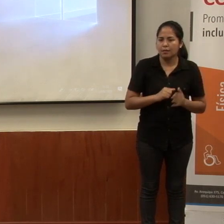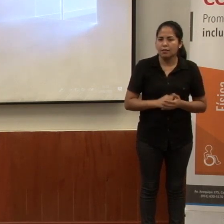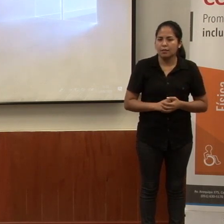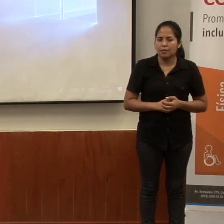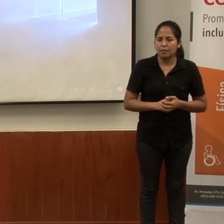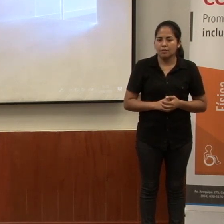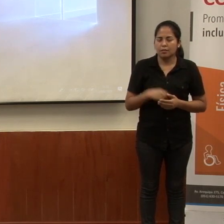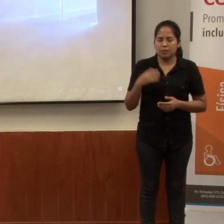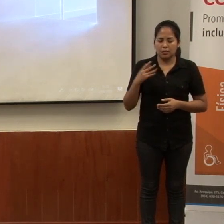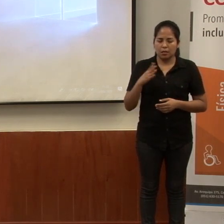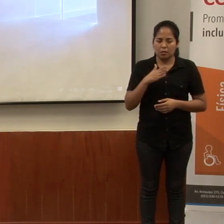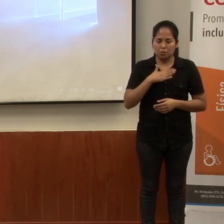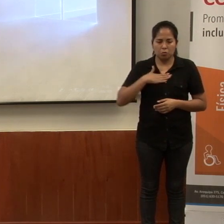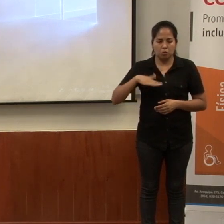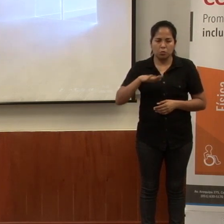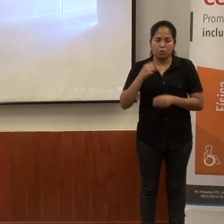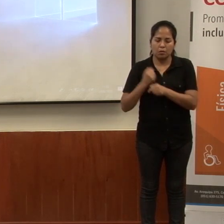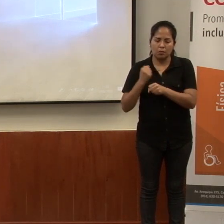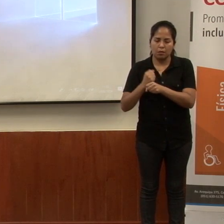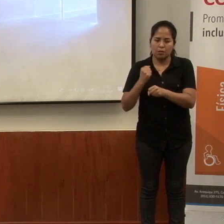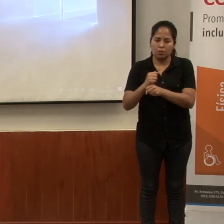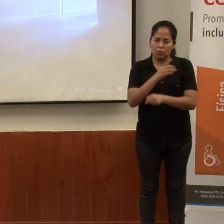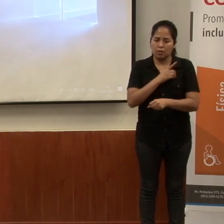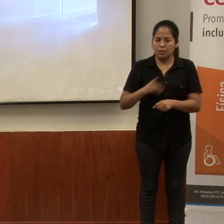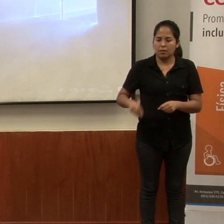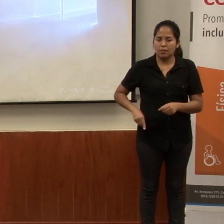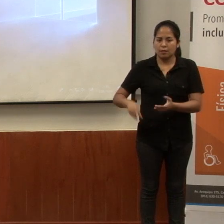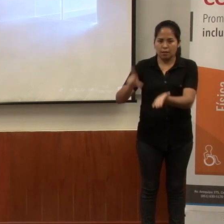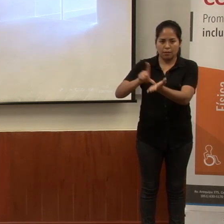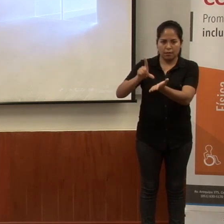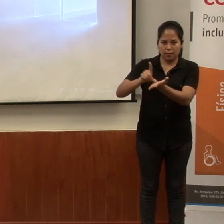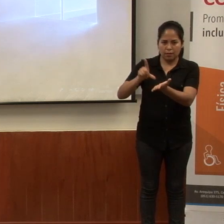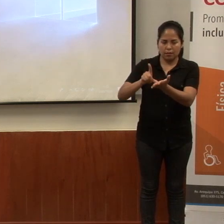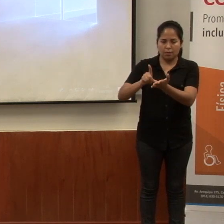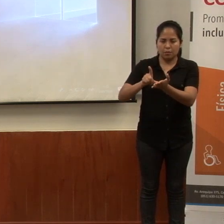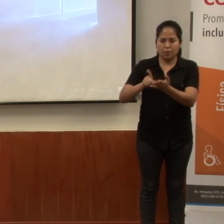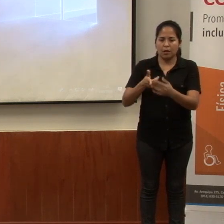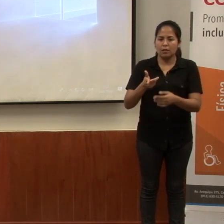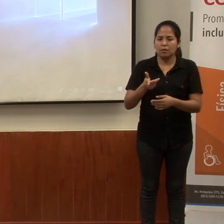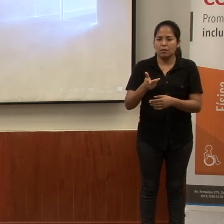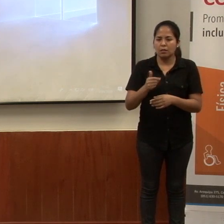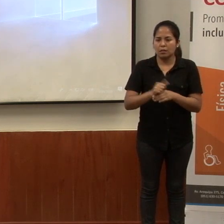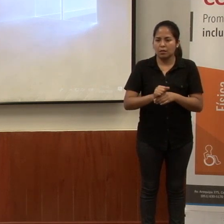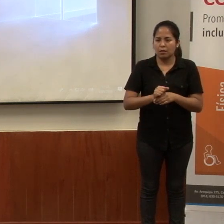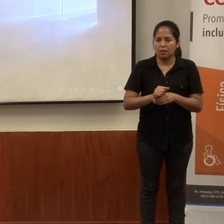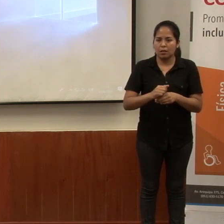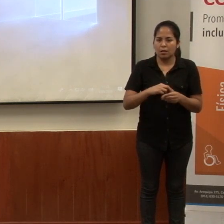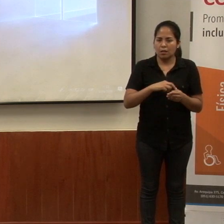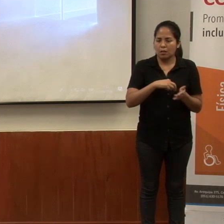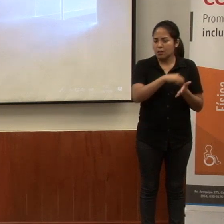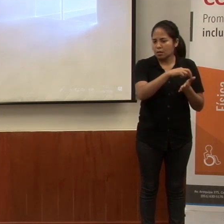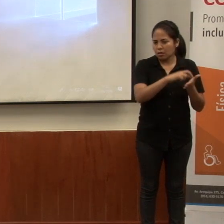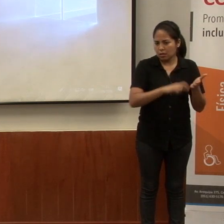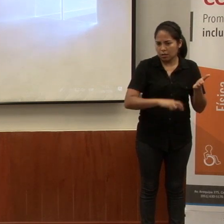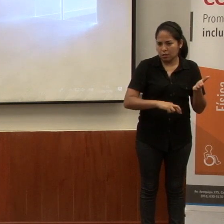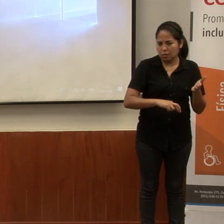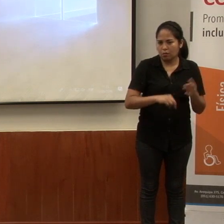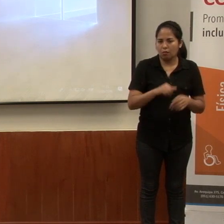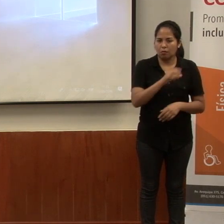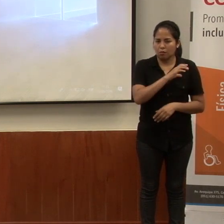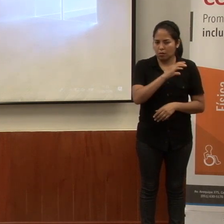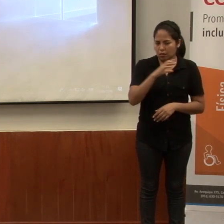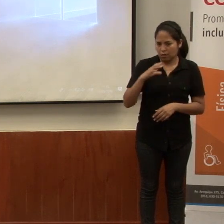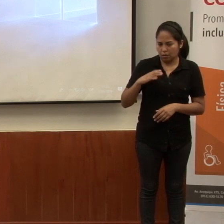trabajando ahora con las DIRES de Lima y la región Callao, y nos estamos